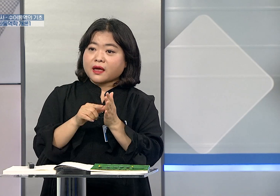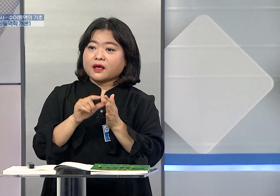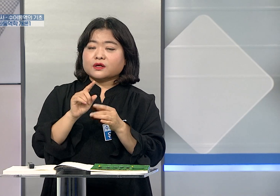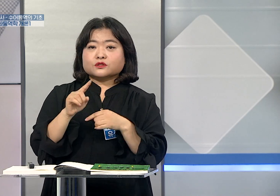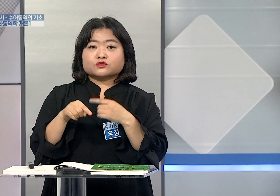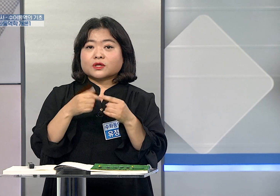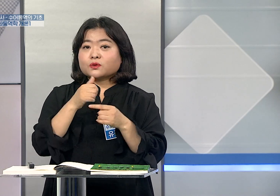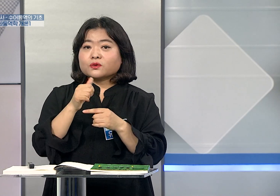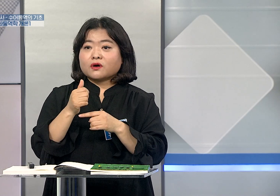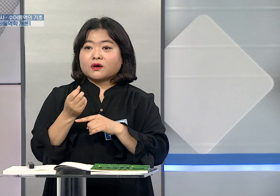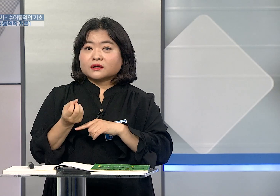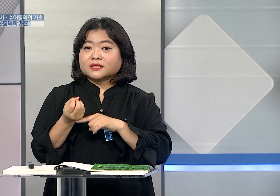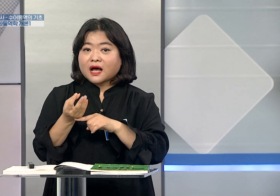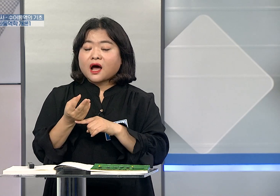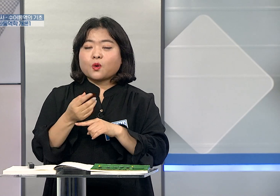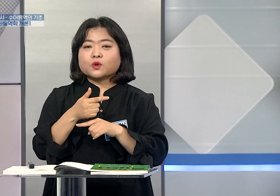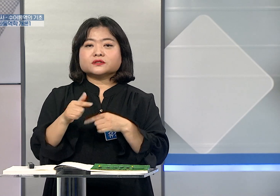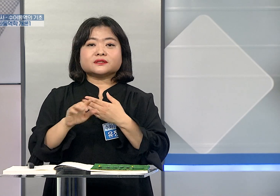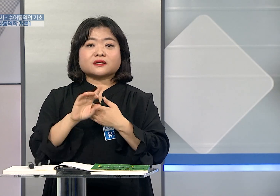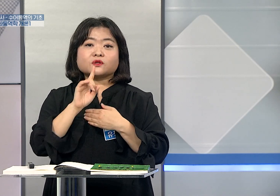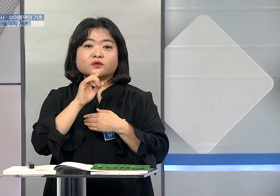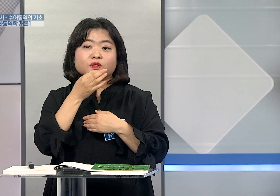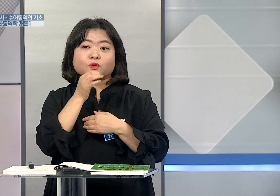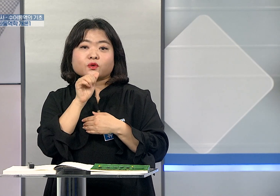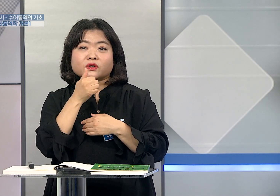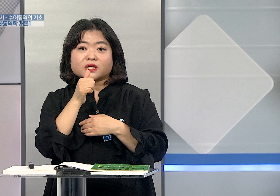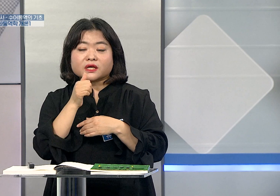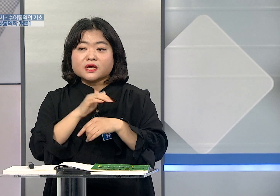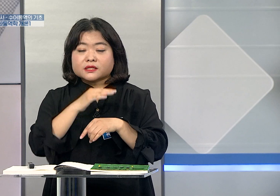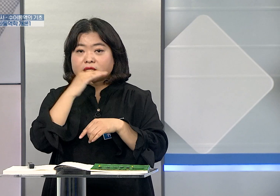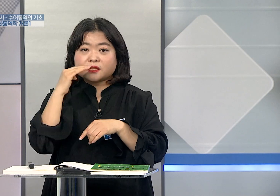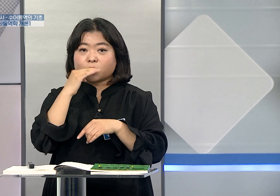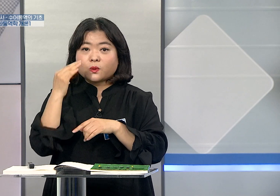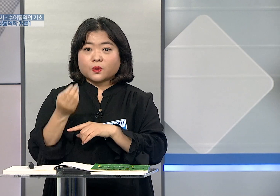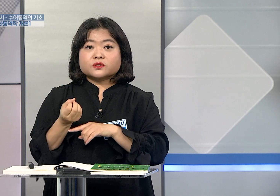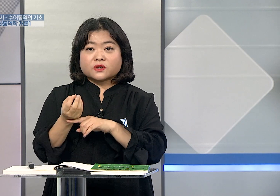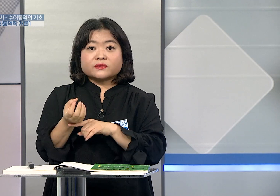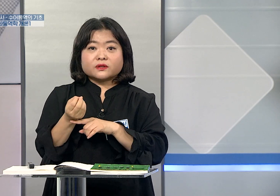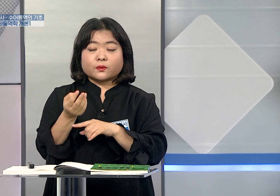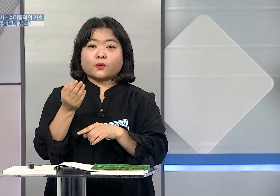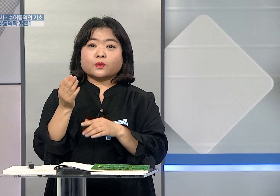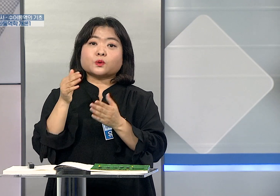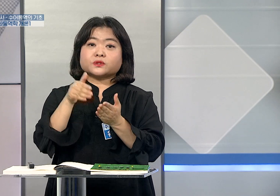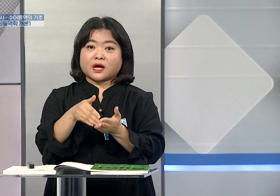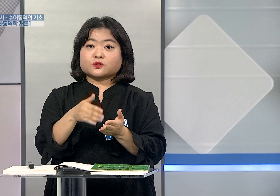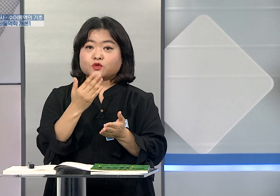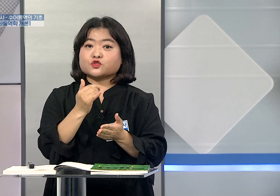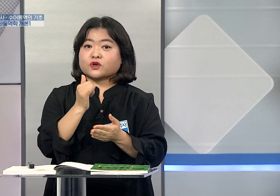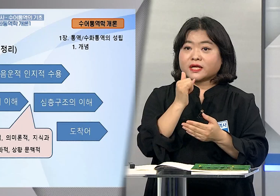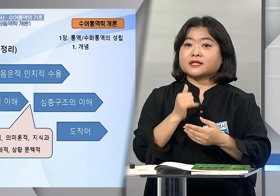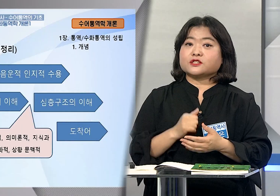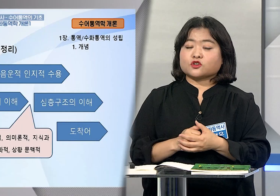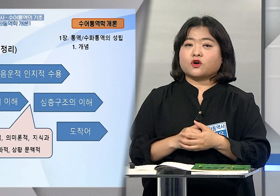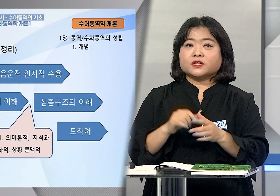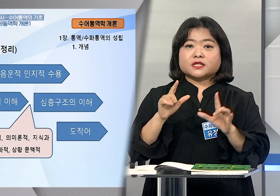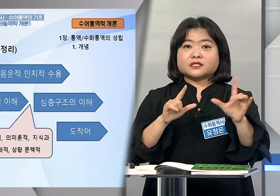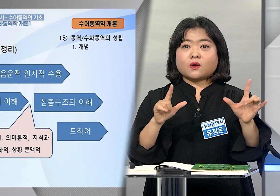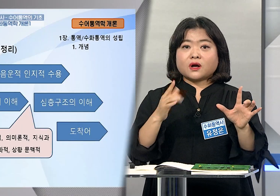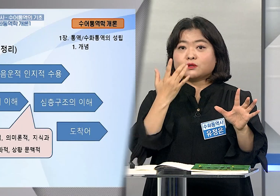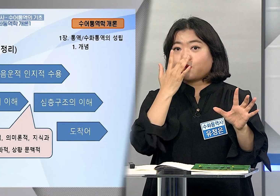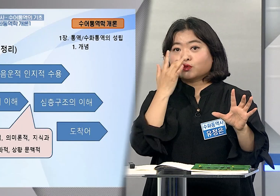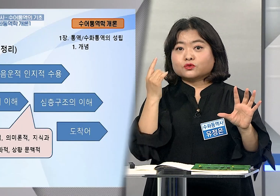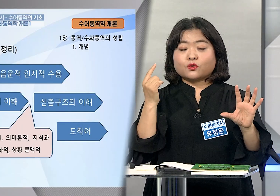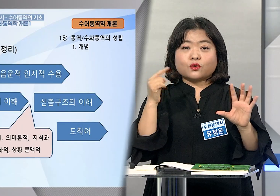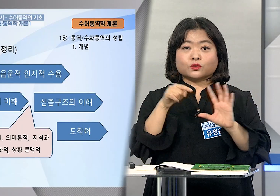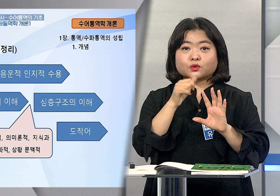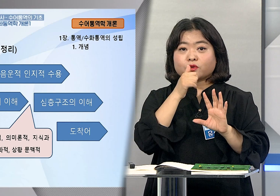할 때 수화 통역이나 혹은 다른 언어의 통역이 제대로 전달되고 도착될 수가 있겠죠. 이